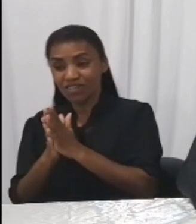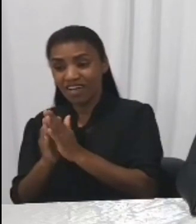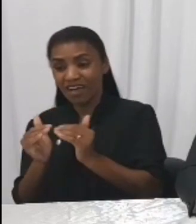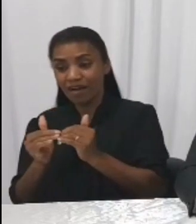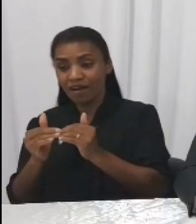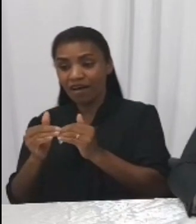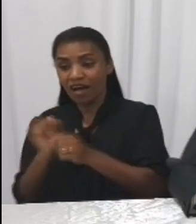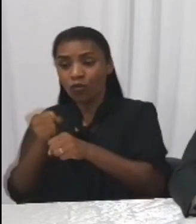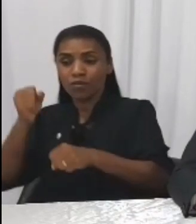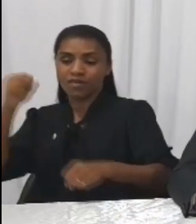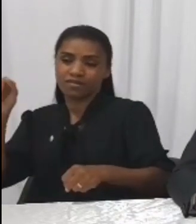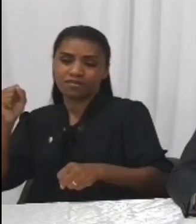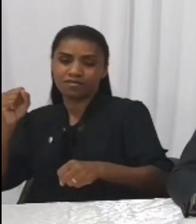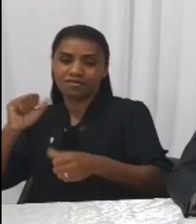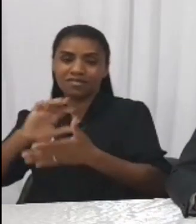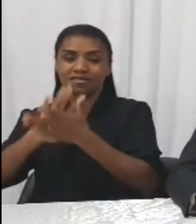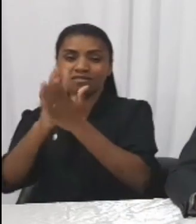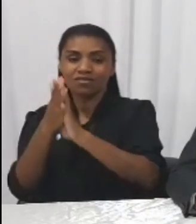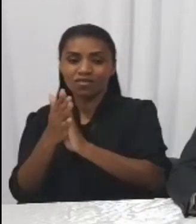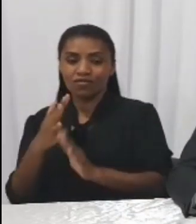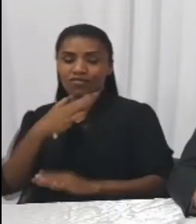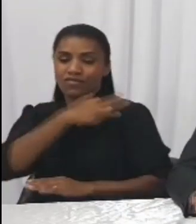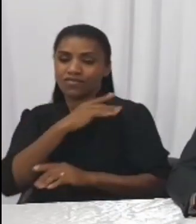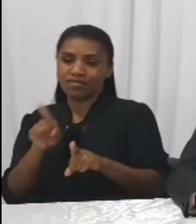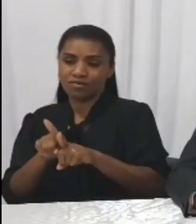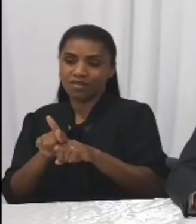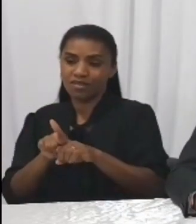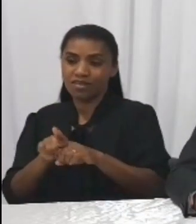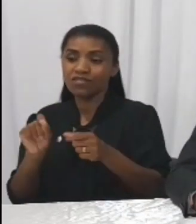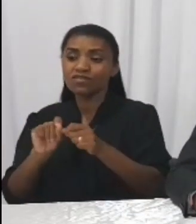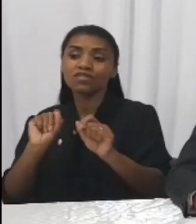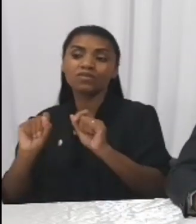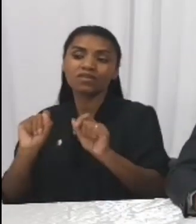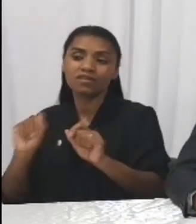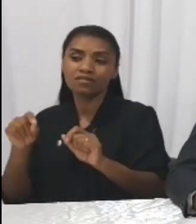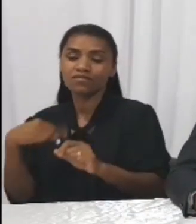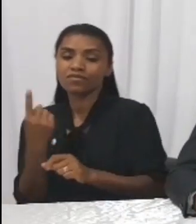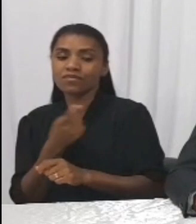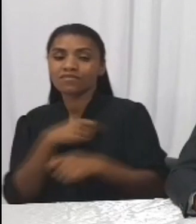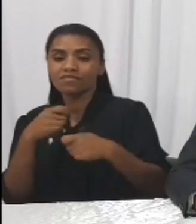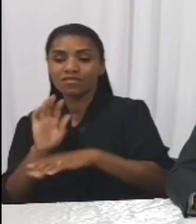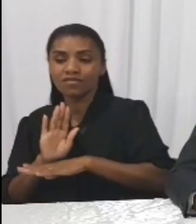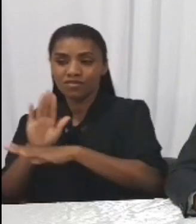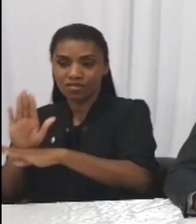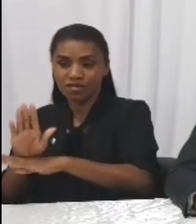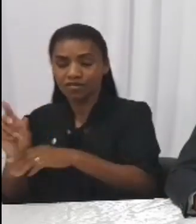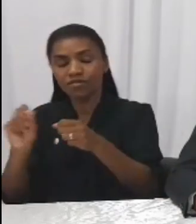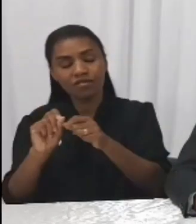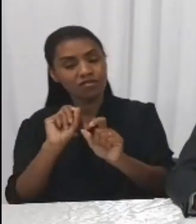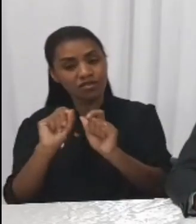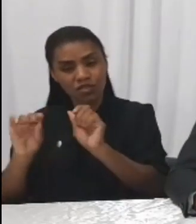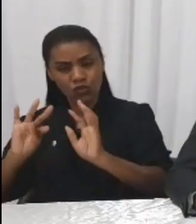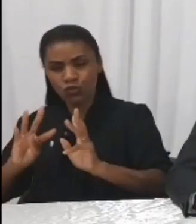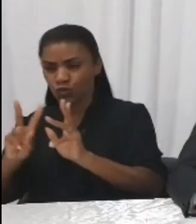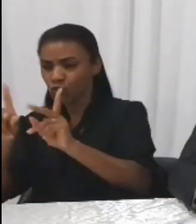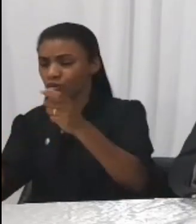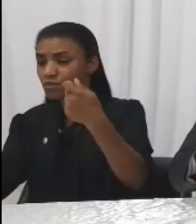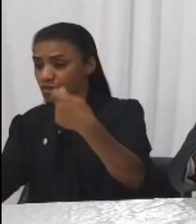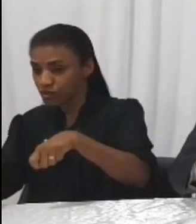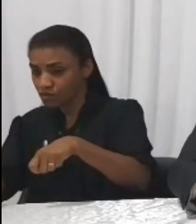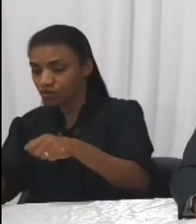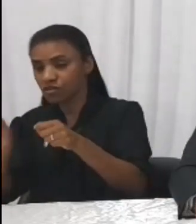subir e atingir o alto escalão dos generais. E a solução passa por aí, em nosso entendimento. E nós faremos, Luciano, tudo